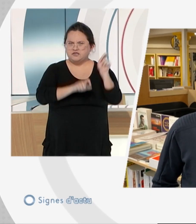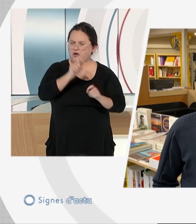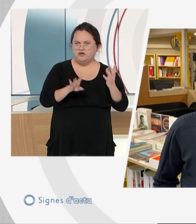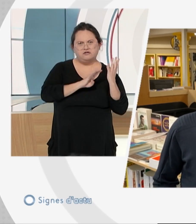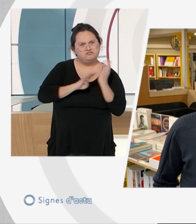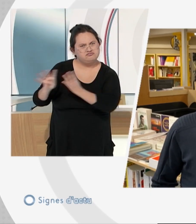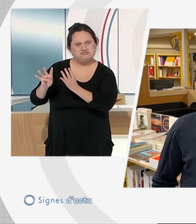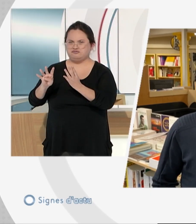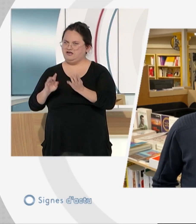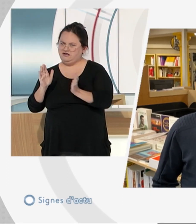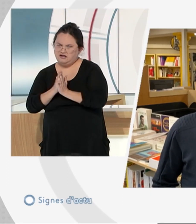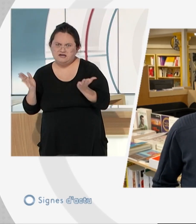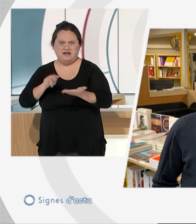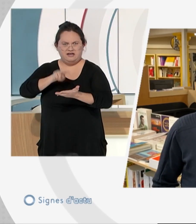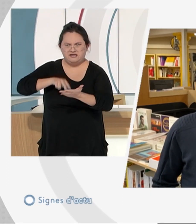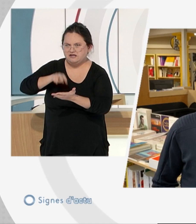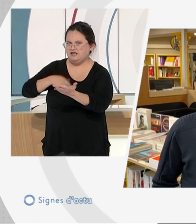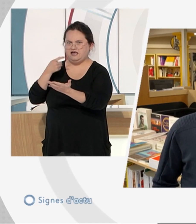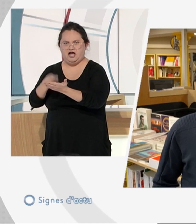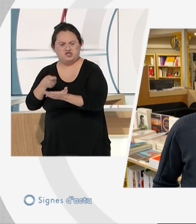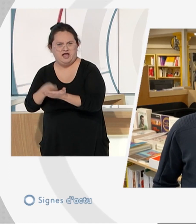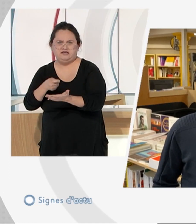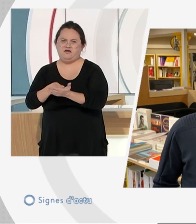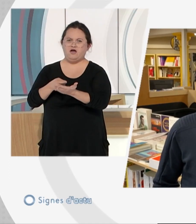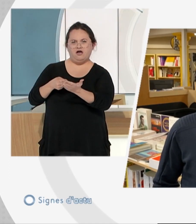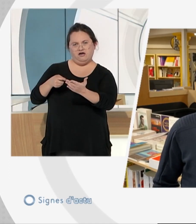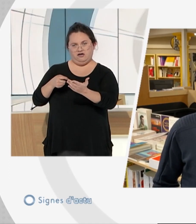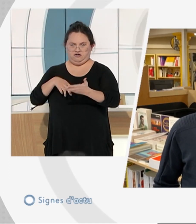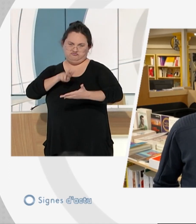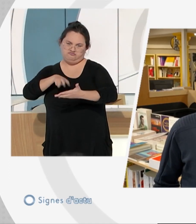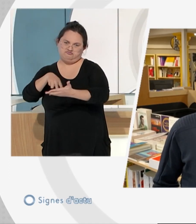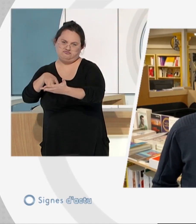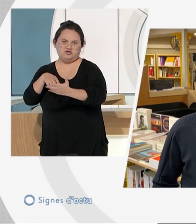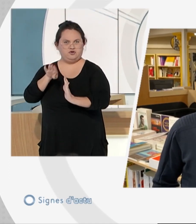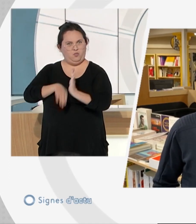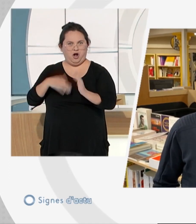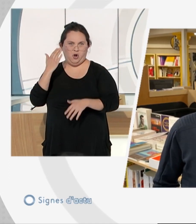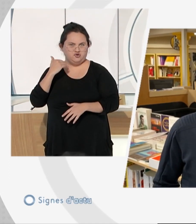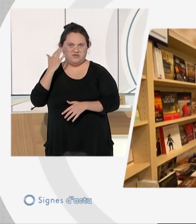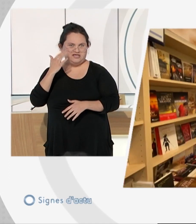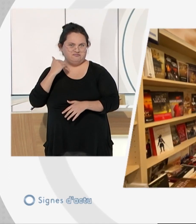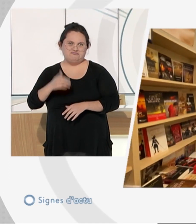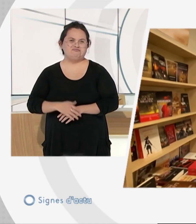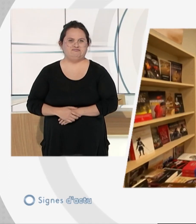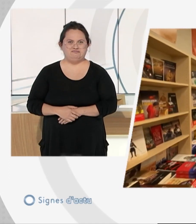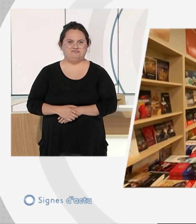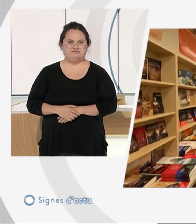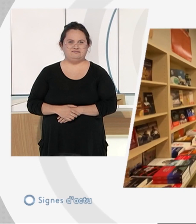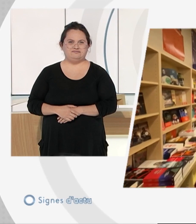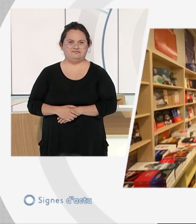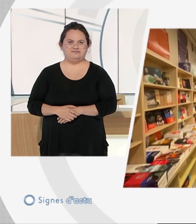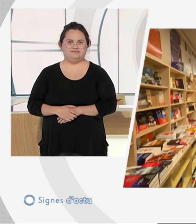de pouvoir lire, de pouvoir venir en librairie pour avoir justement de quoi passer le temps, on va dire.